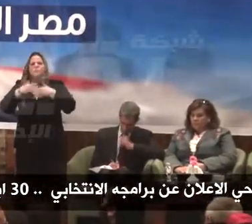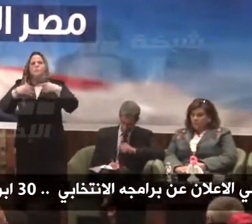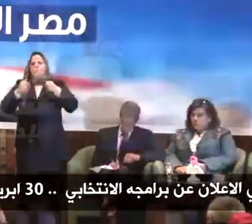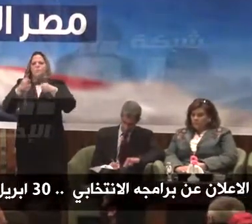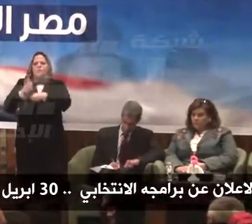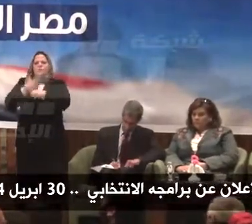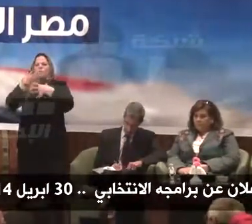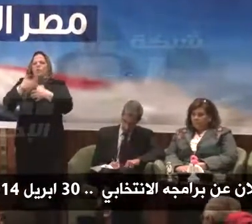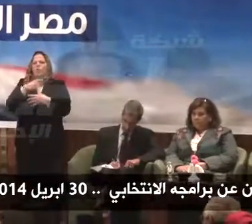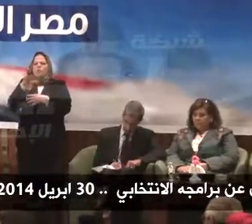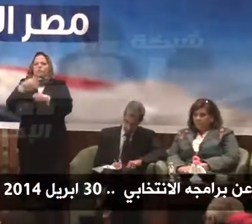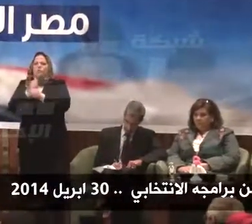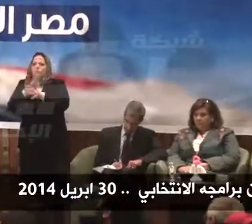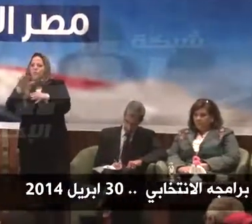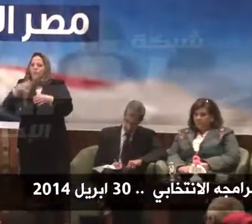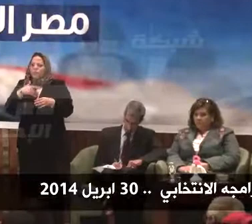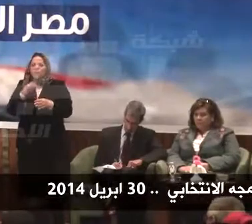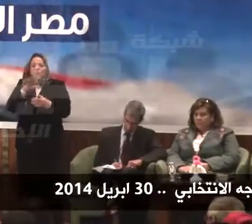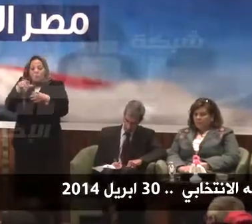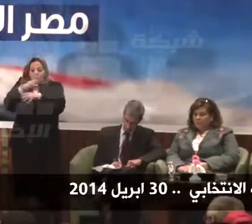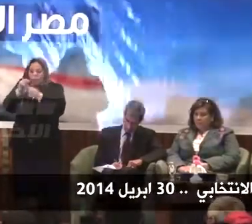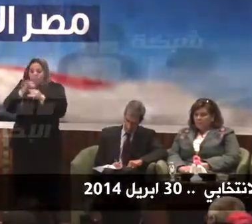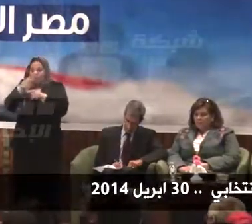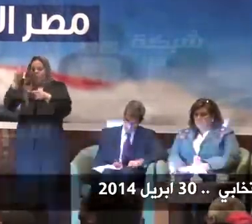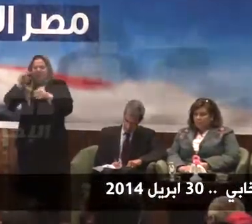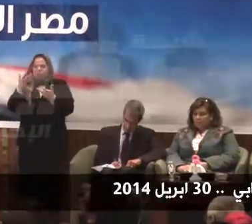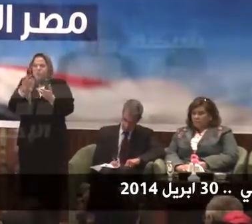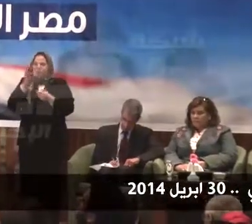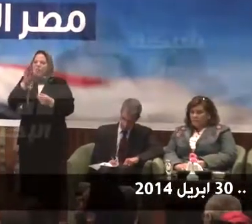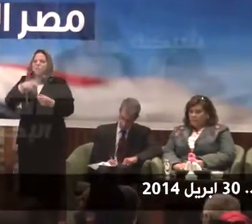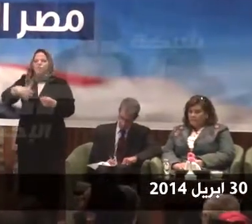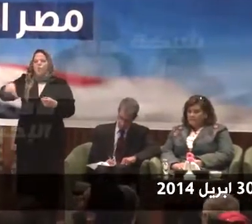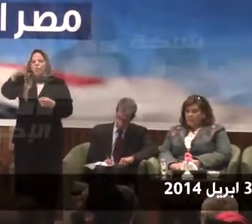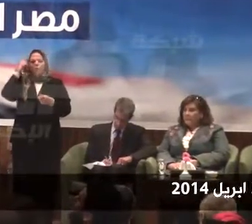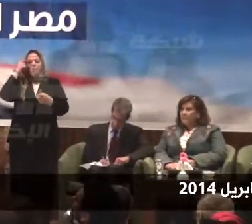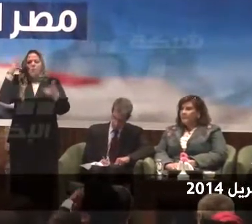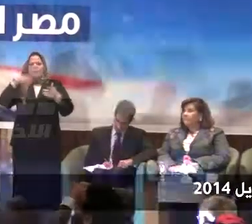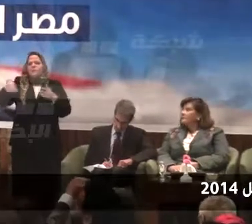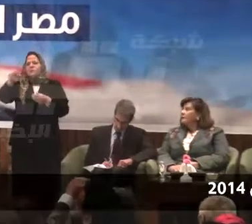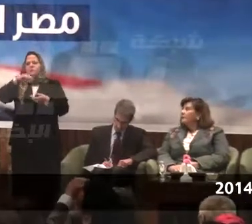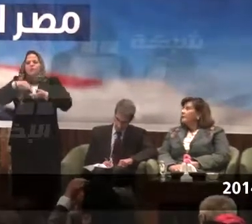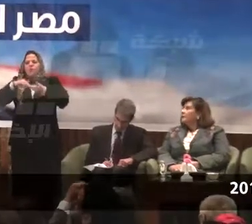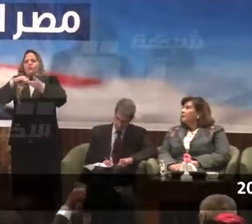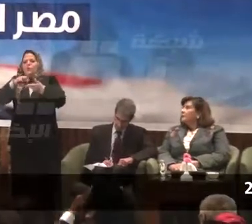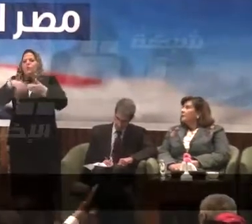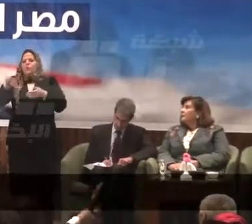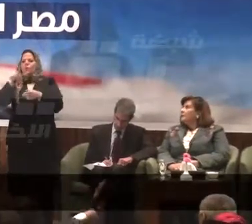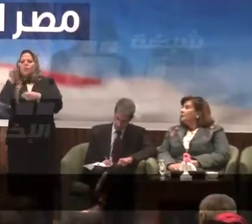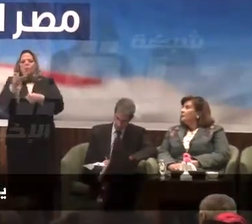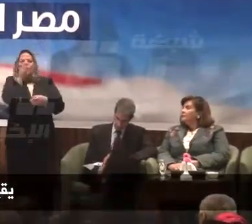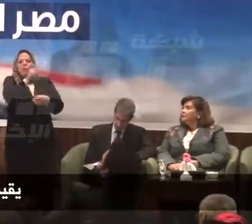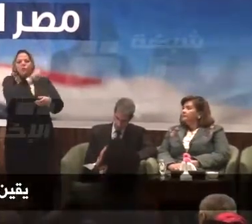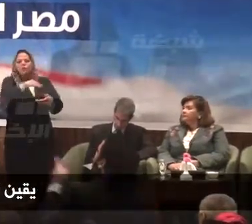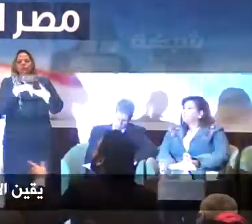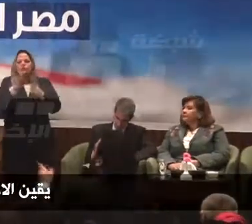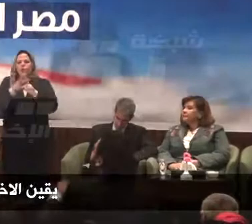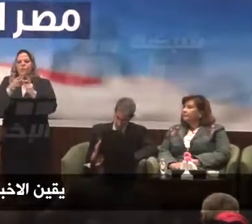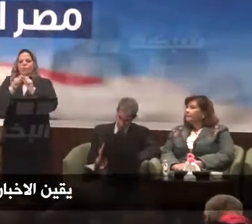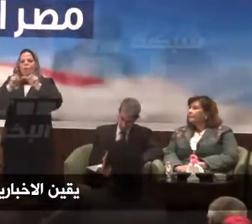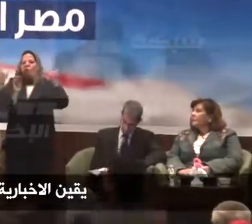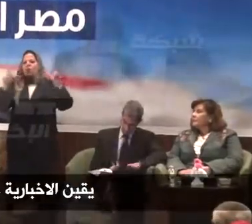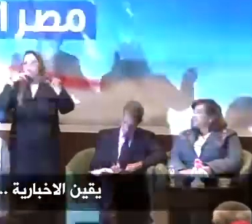إلا إذا استطاعت أن تتغلب على عقبتين ظهرتا بشكل واضح